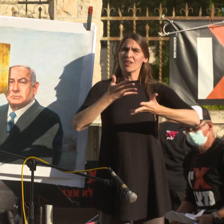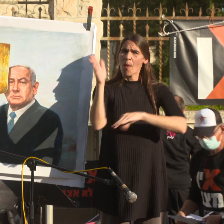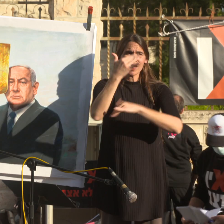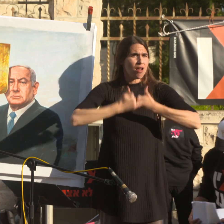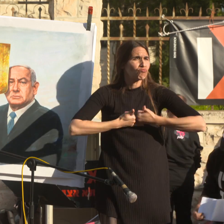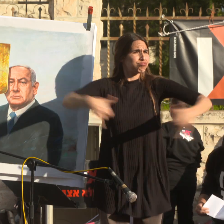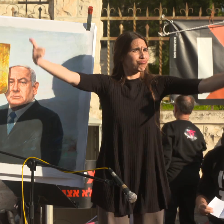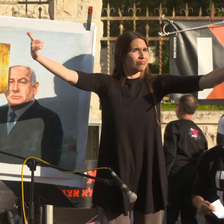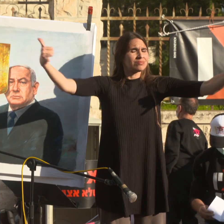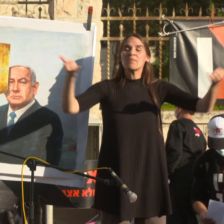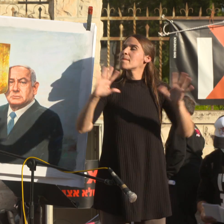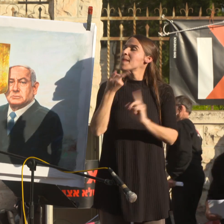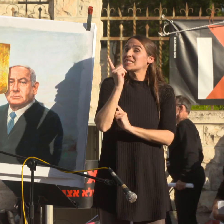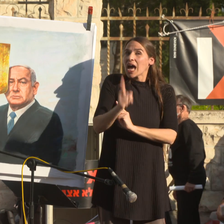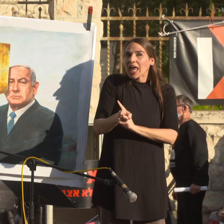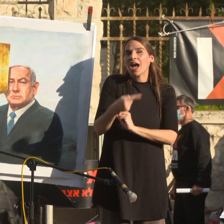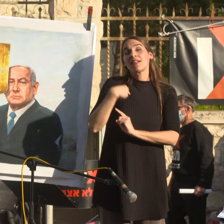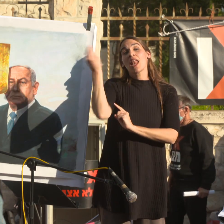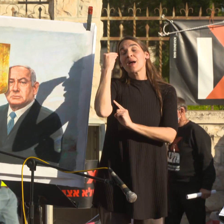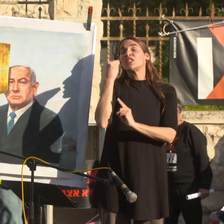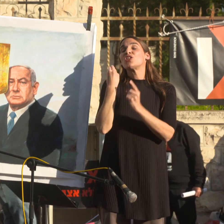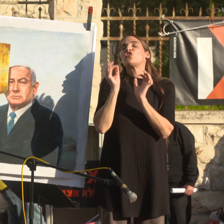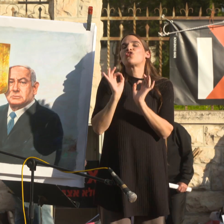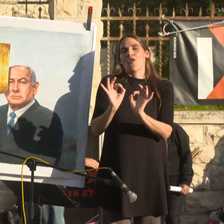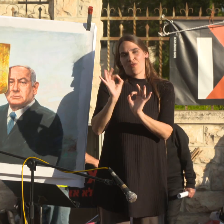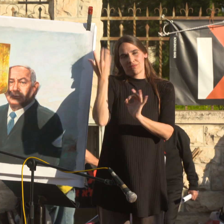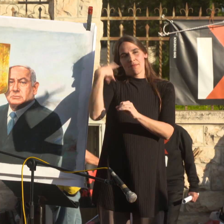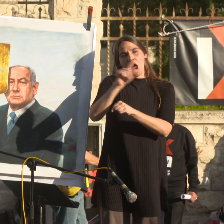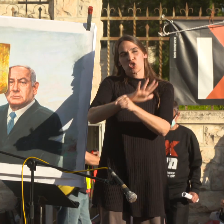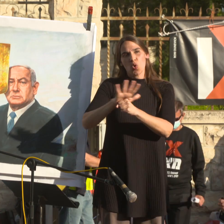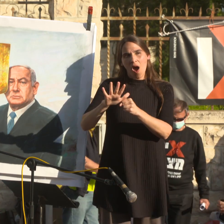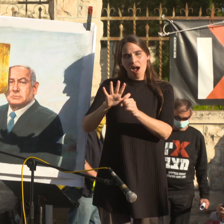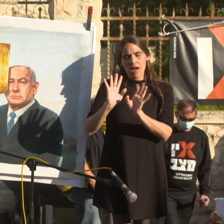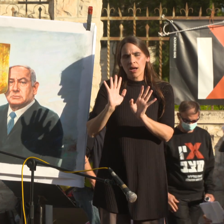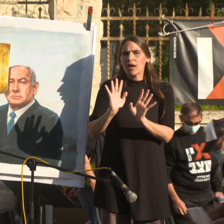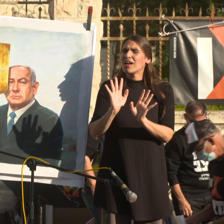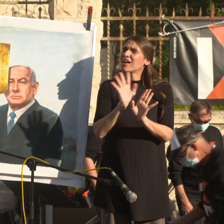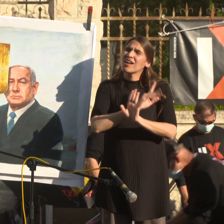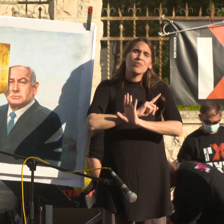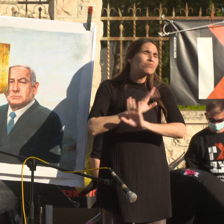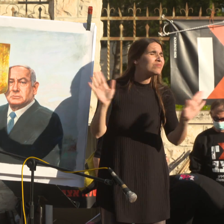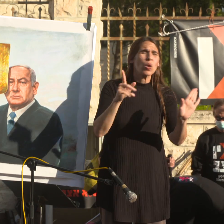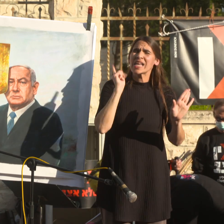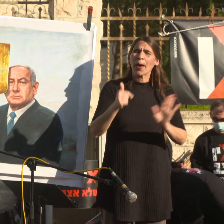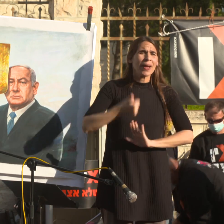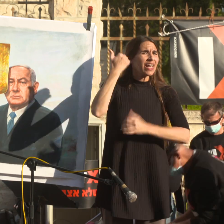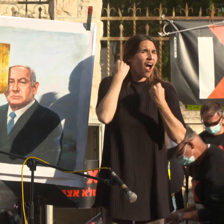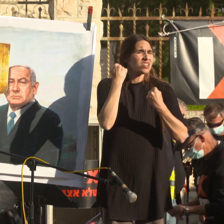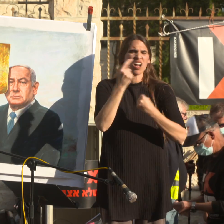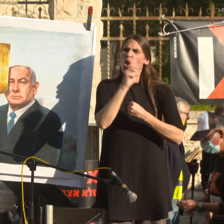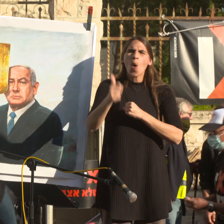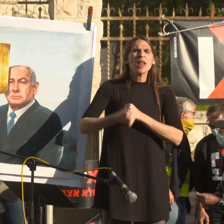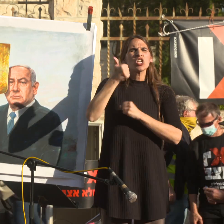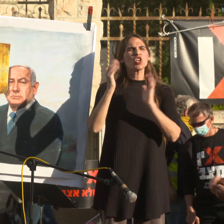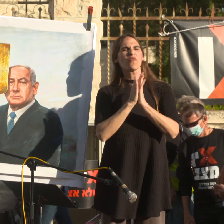מה שאנחנו צריכים, ואת זה למדתי טוב טוב מהשואה, בשום אופן, לא מנהיג חזק, לא מנהיג